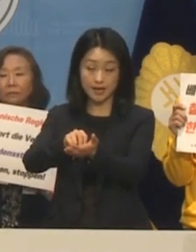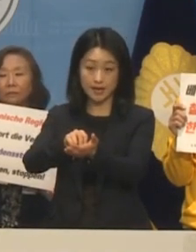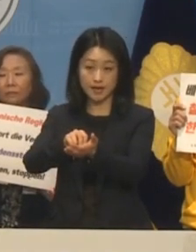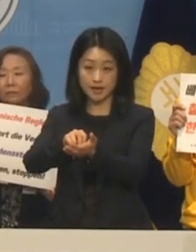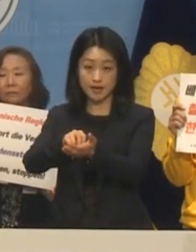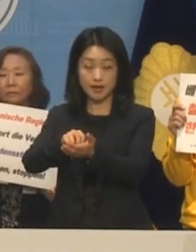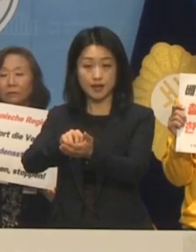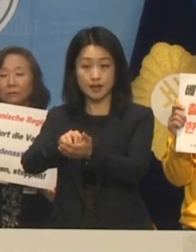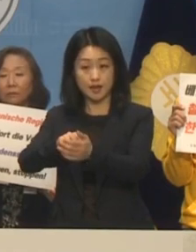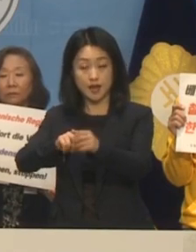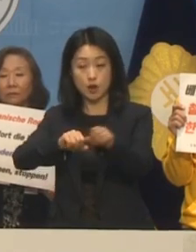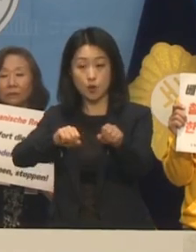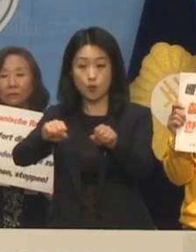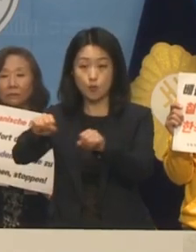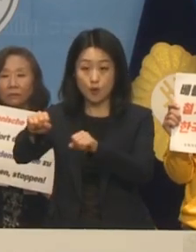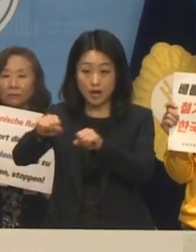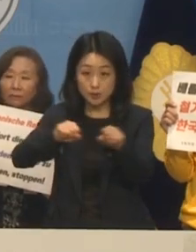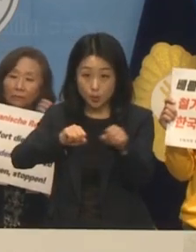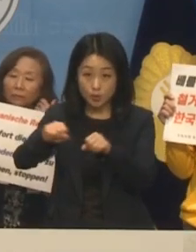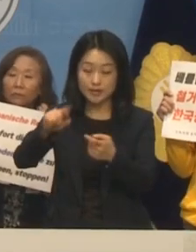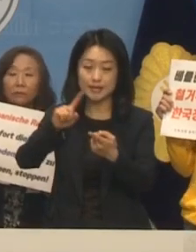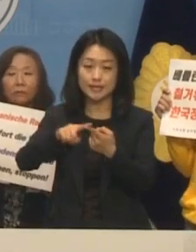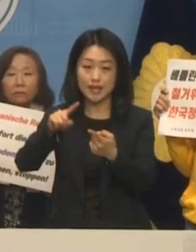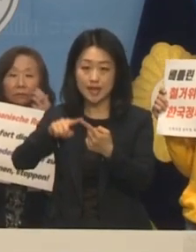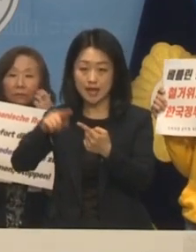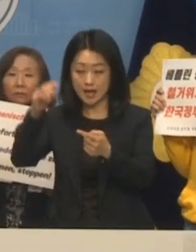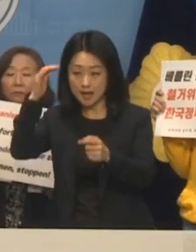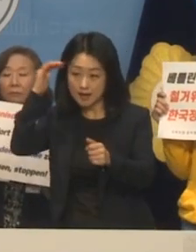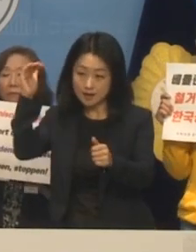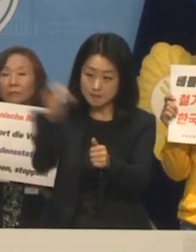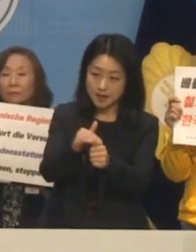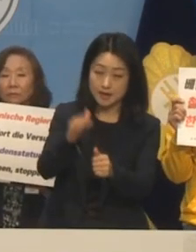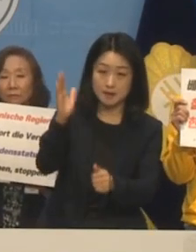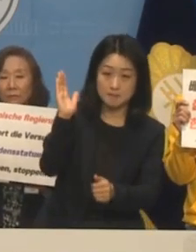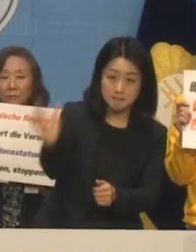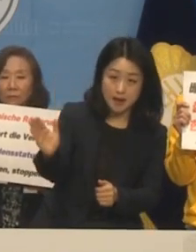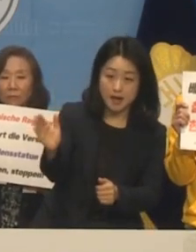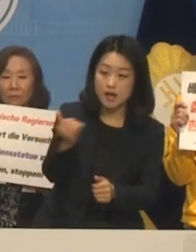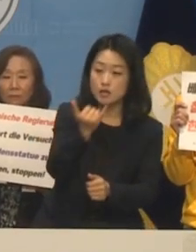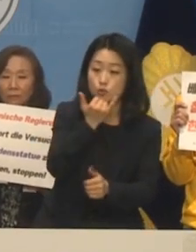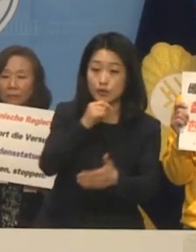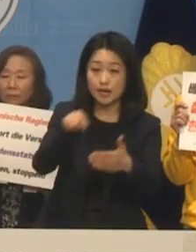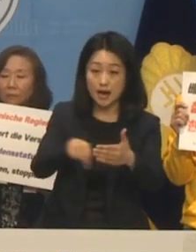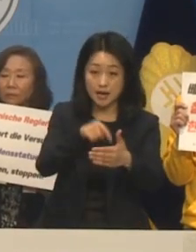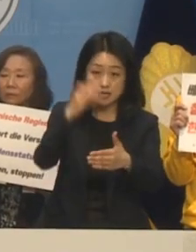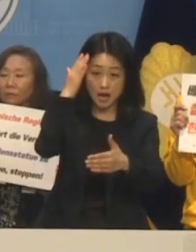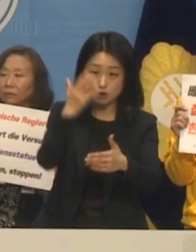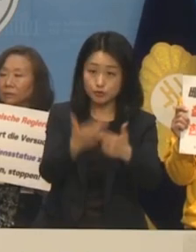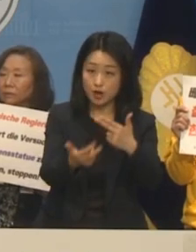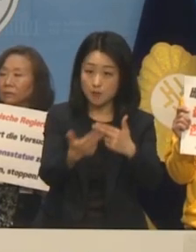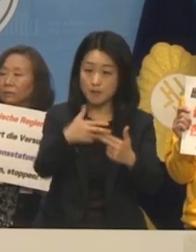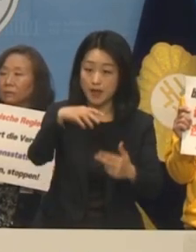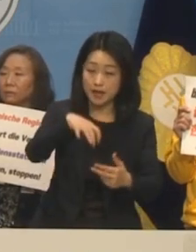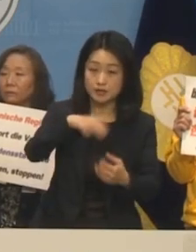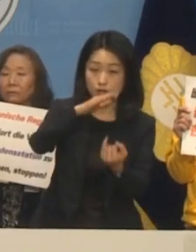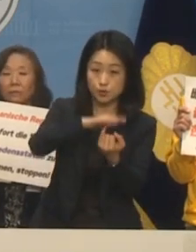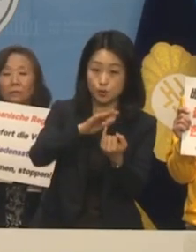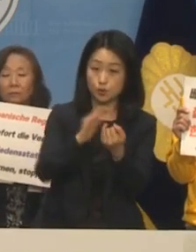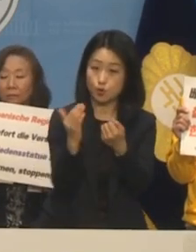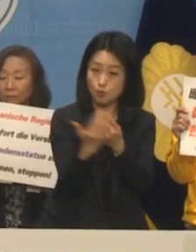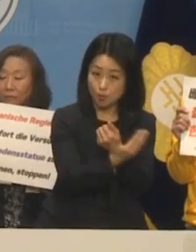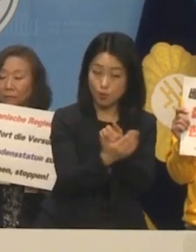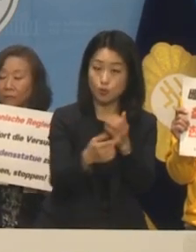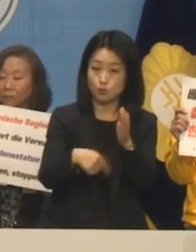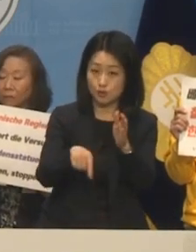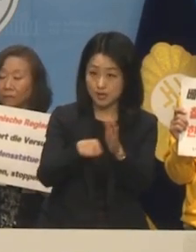즉각 중단하도록 요구하고 독일에서 어려운 여건 속에서 활동하는 한인들을 대한민국 국민으로서